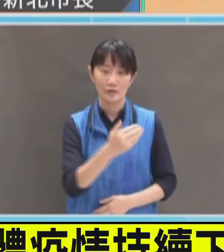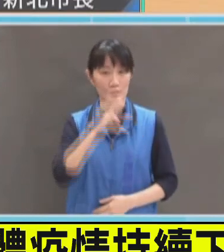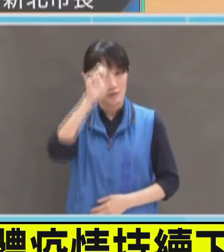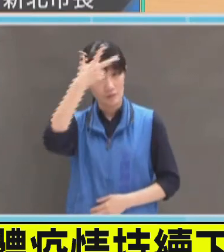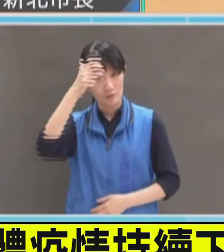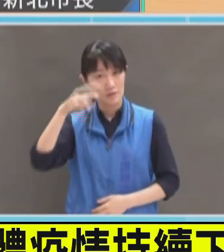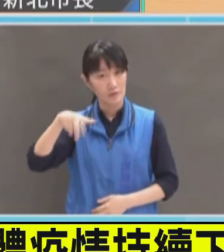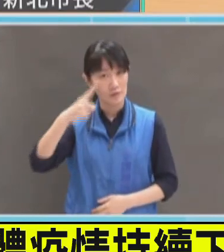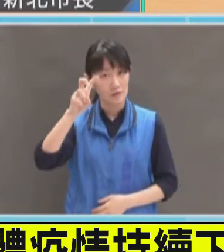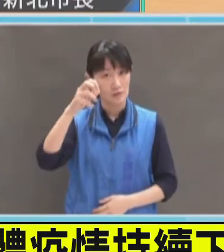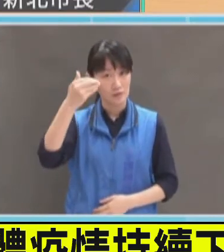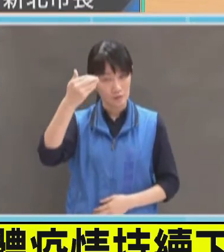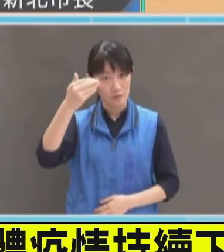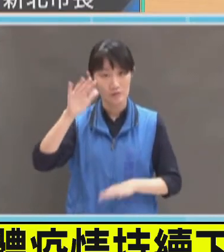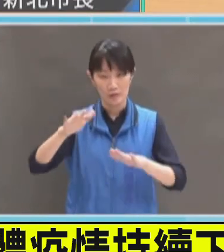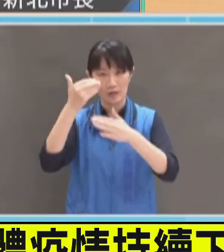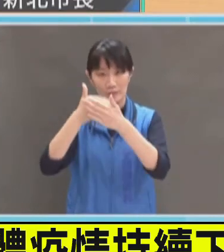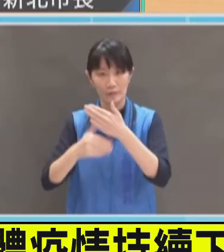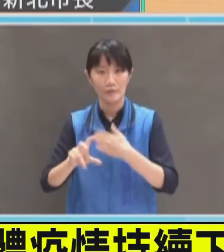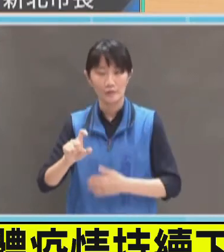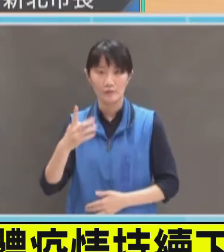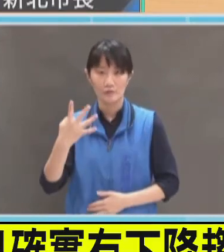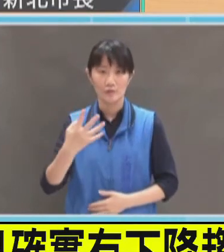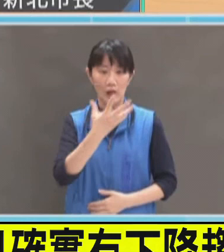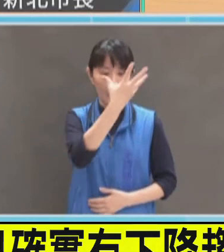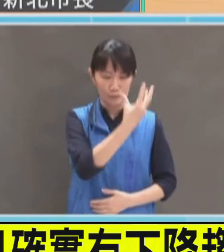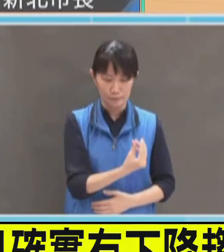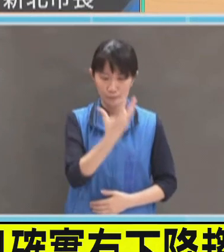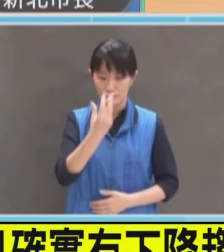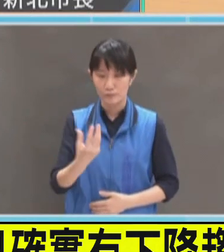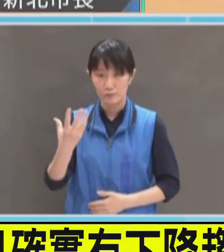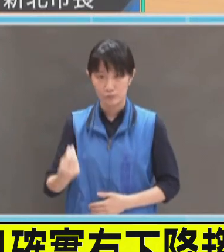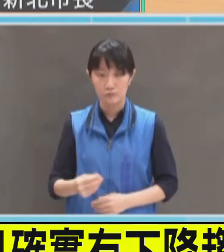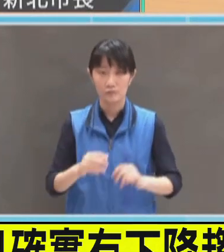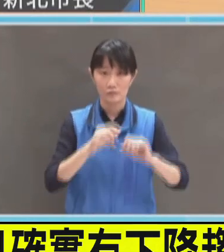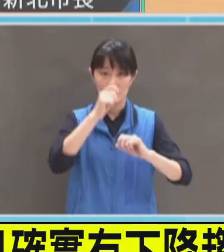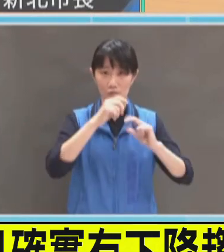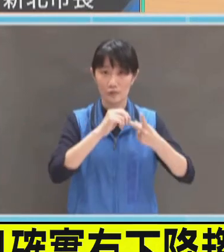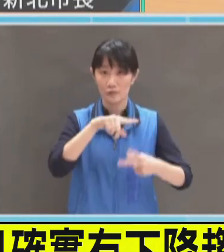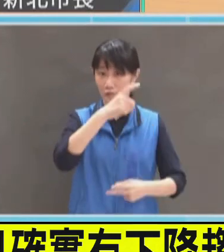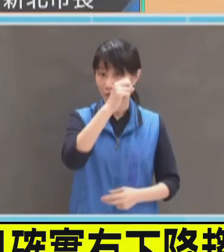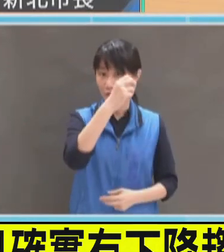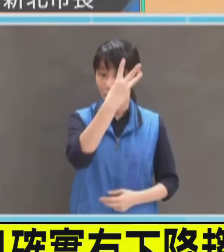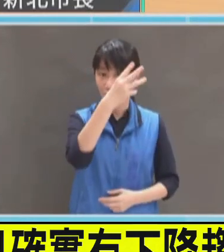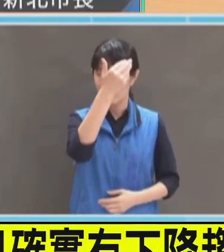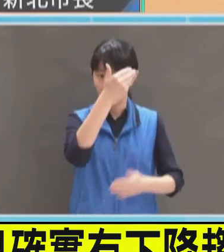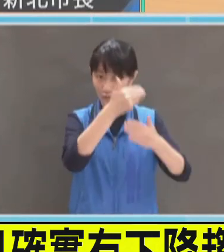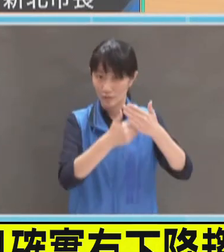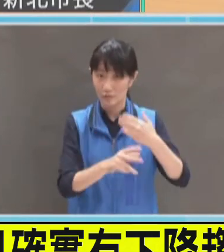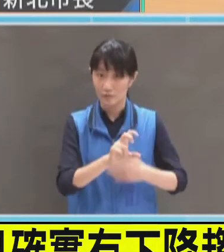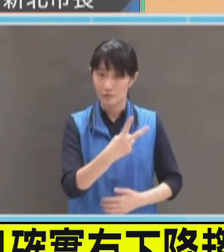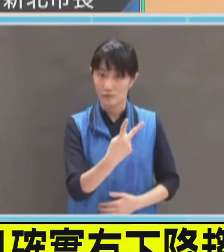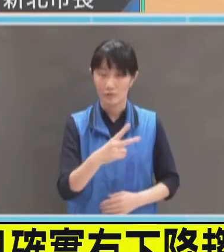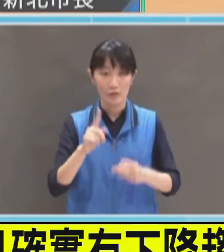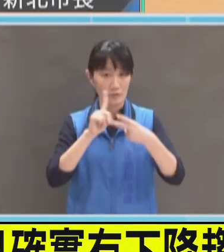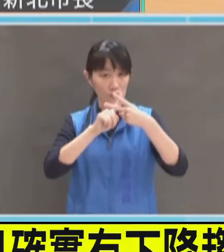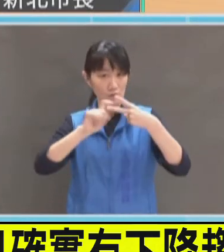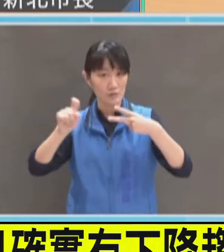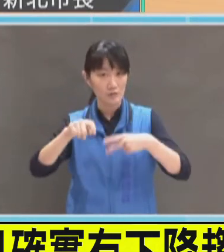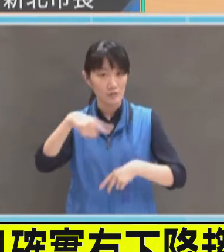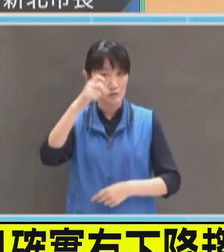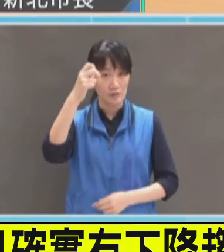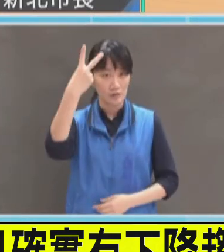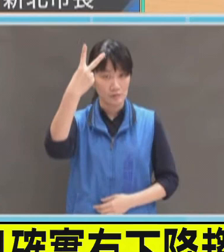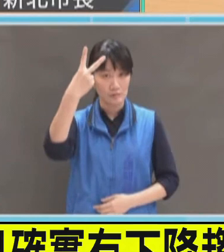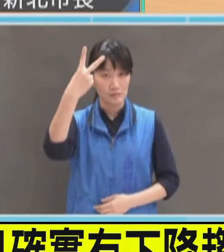一百三十九，现在是六十四，都在往下掉。永和一百零三，现在到七十二。土城一百